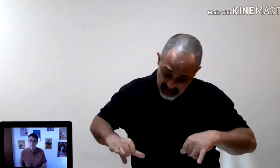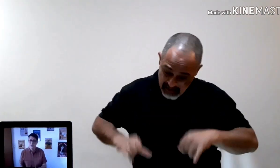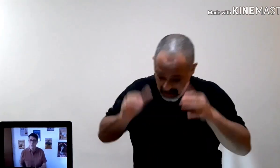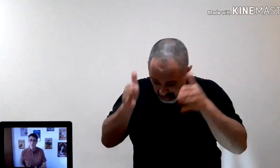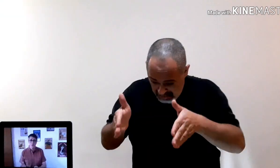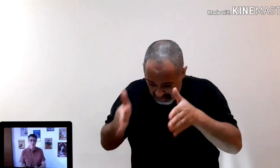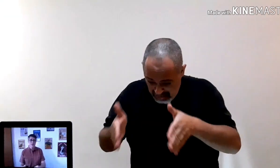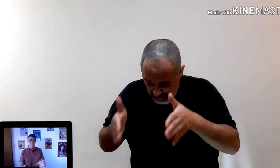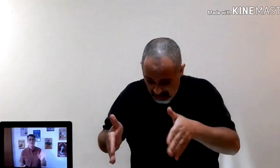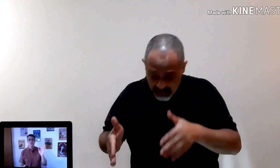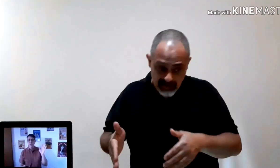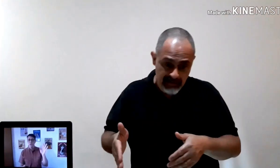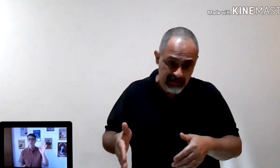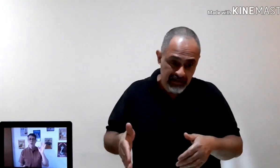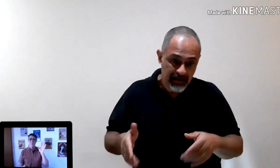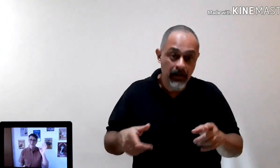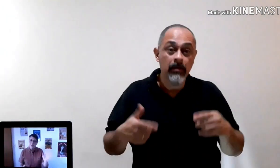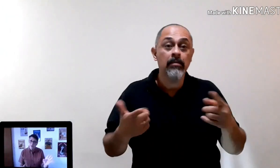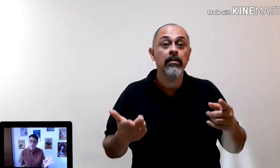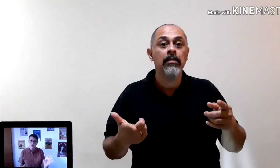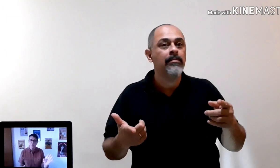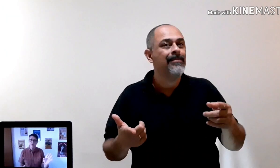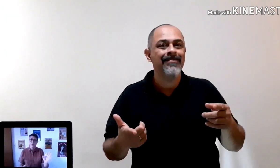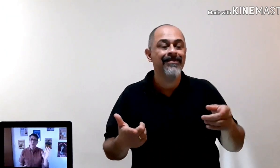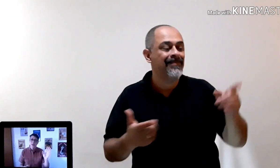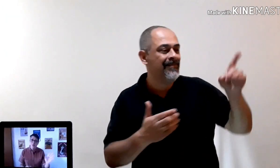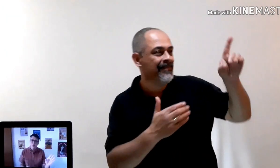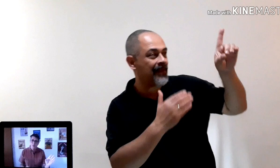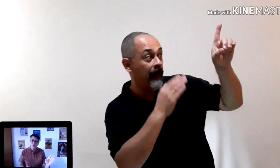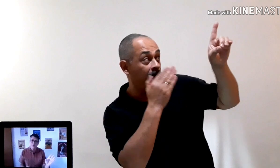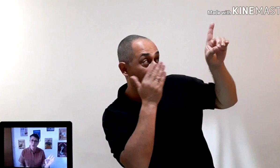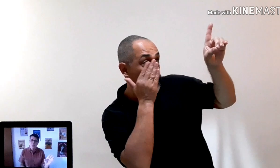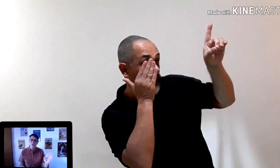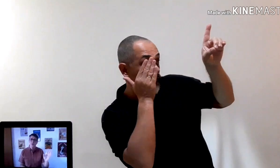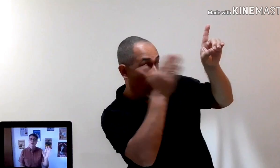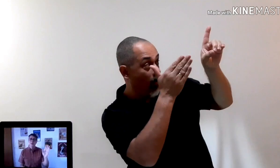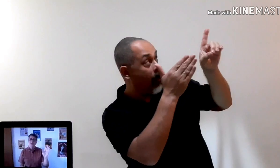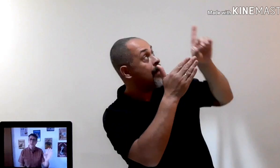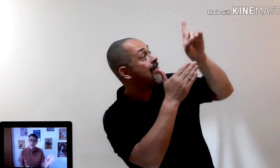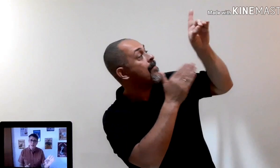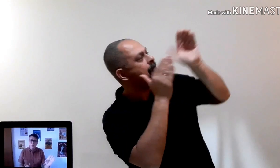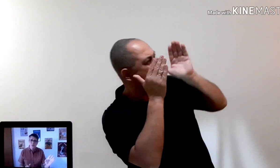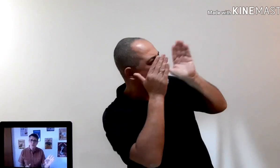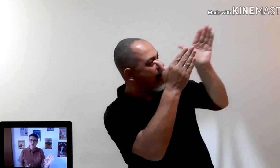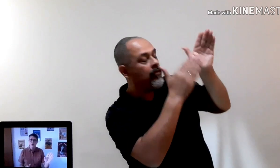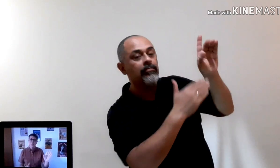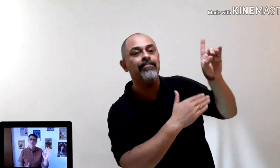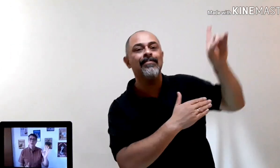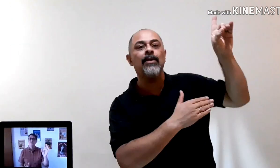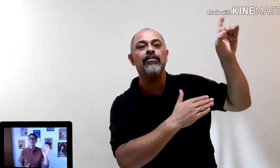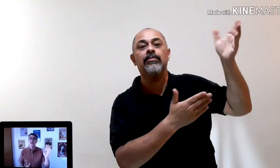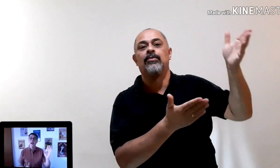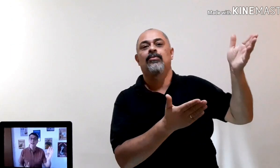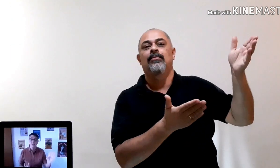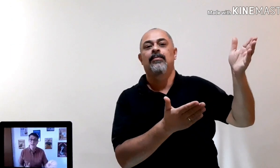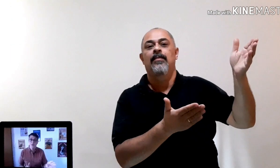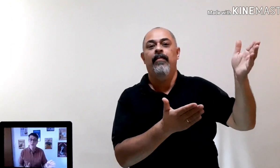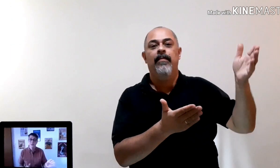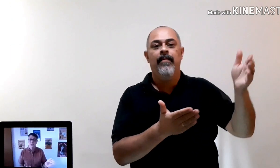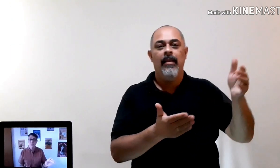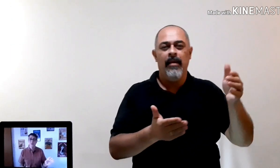que eu estou passando. O meu foco tem que estar voltado para Deus. Deus é meu provedor. Quem é Deus? Quais